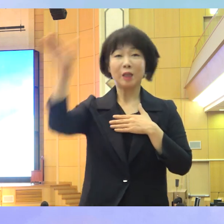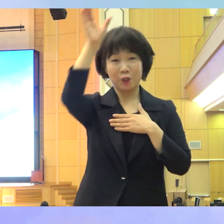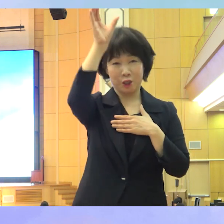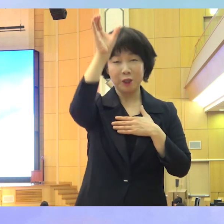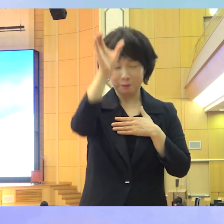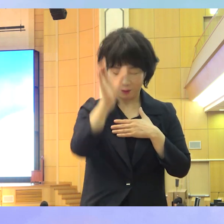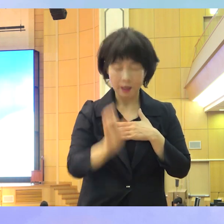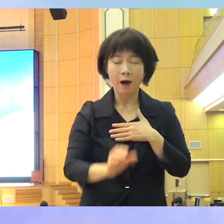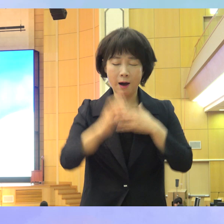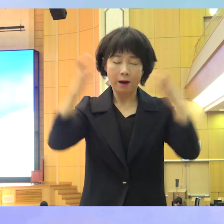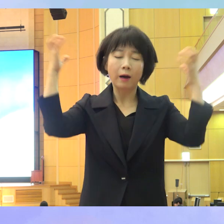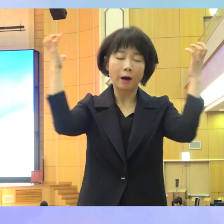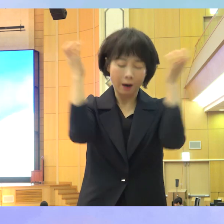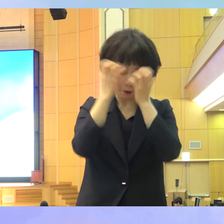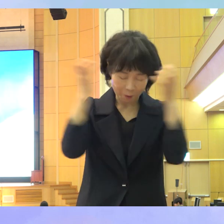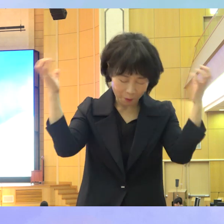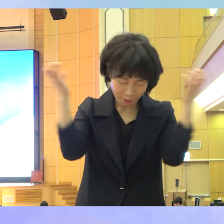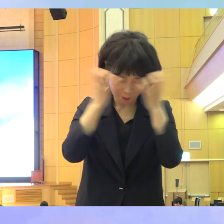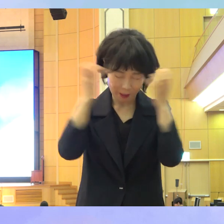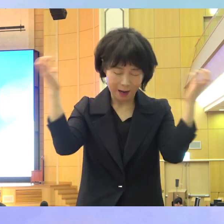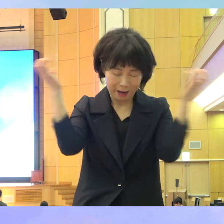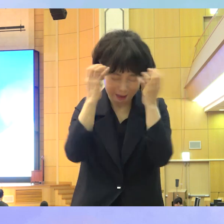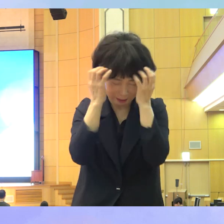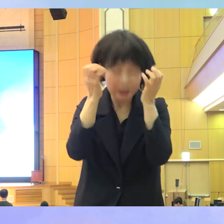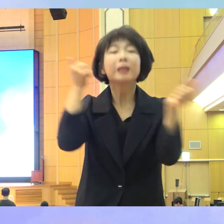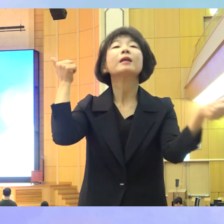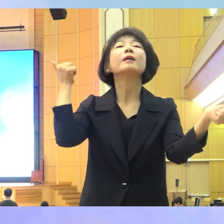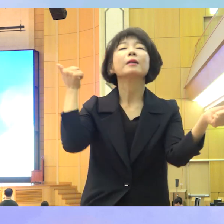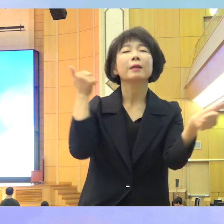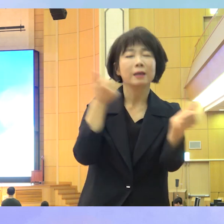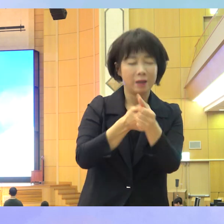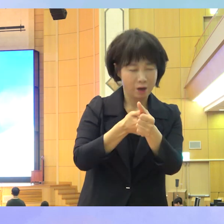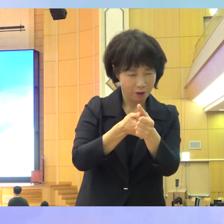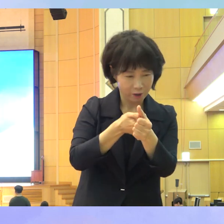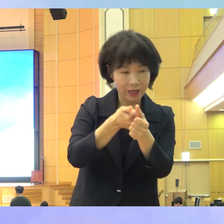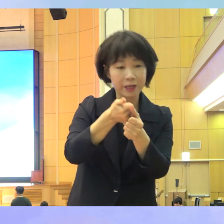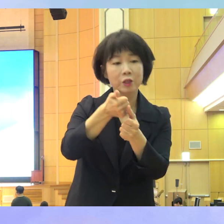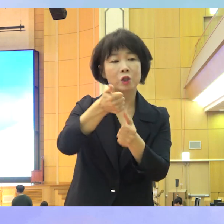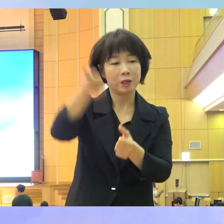없어짐은 십자가 고난을